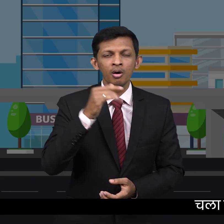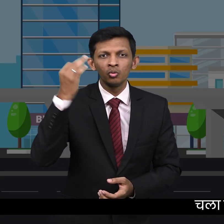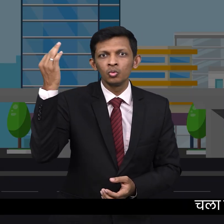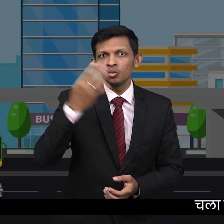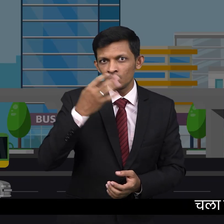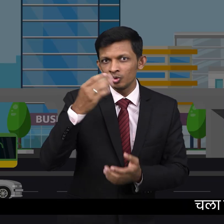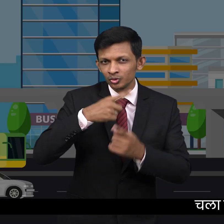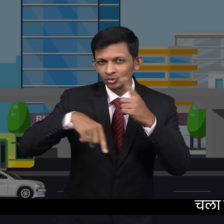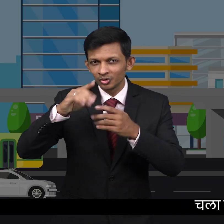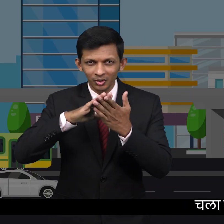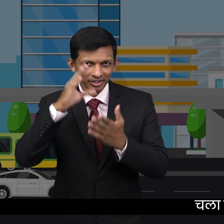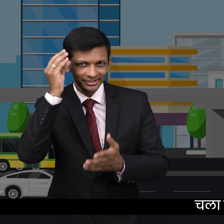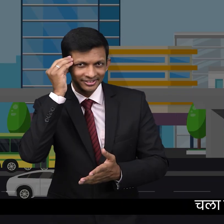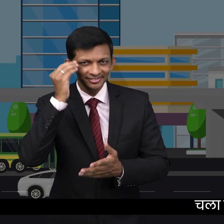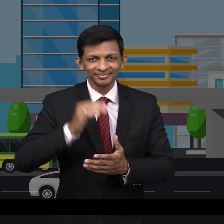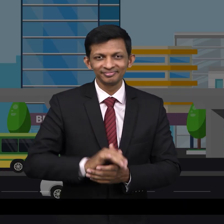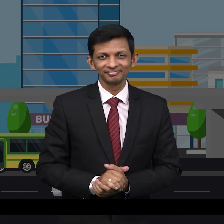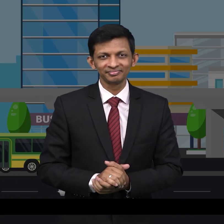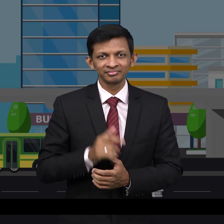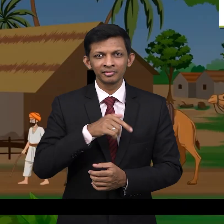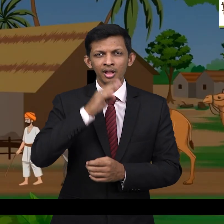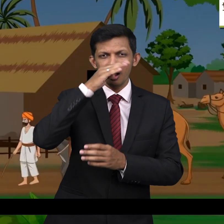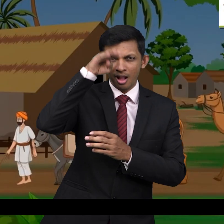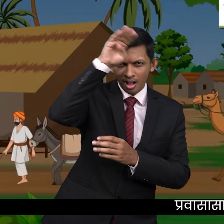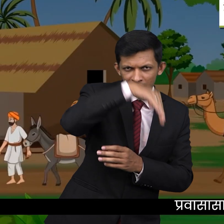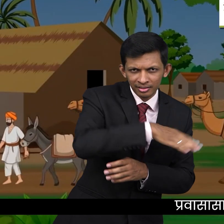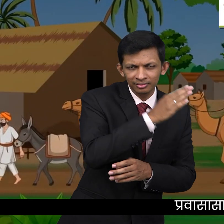चला काही नवीन शिकूया. कीवर्ड्स.